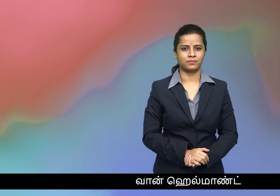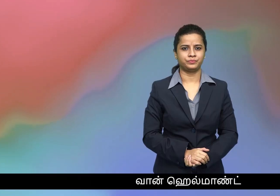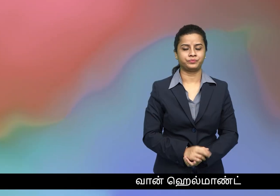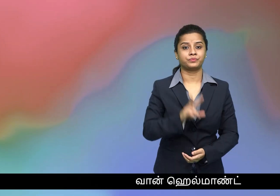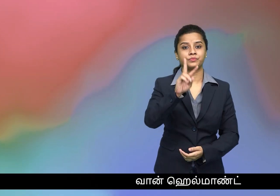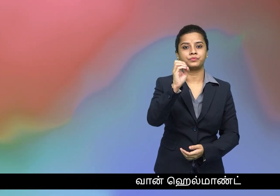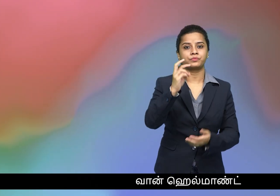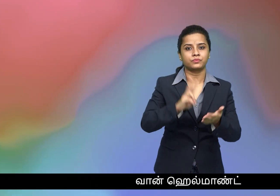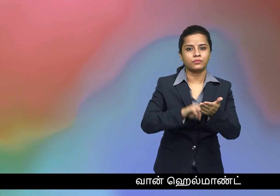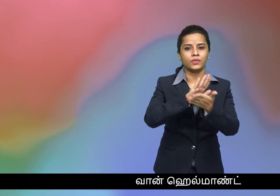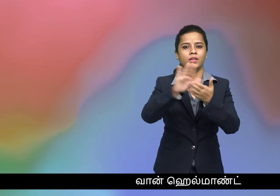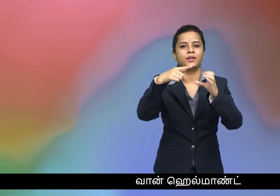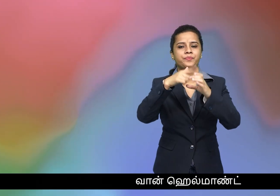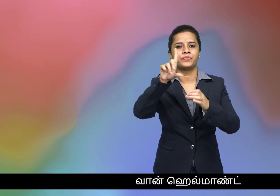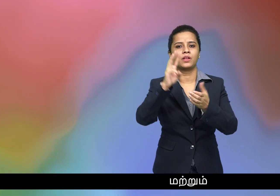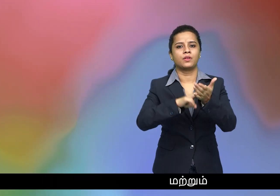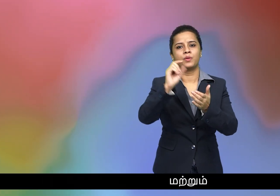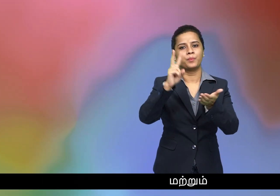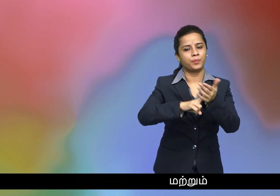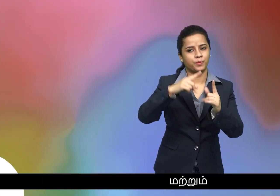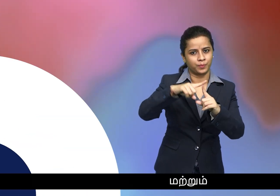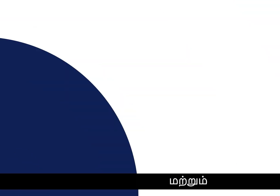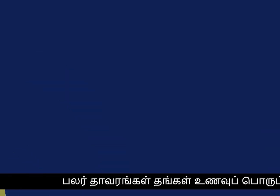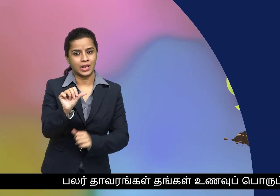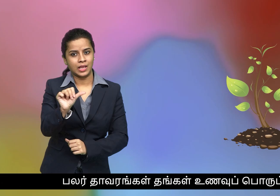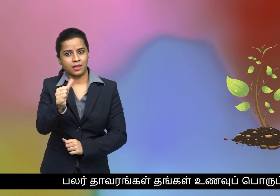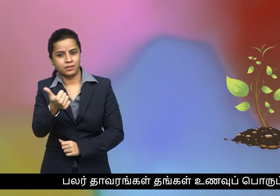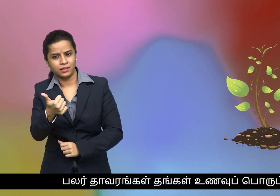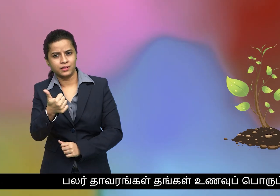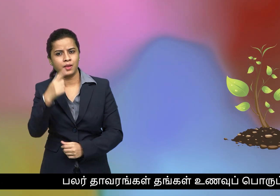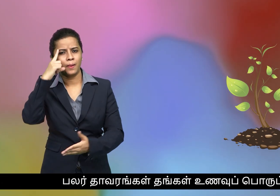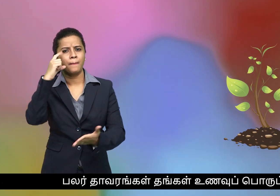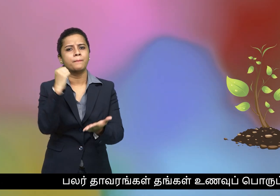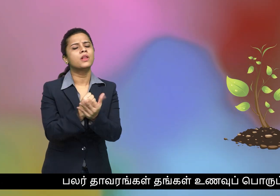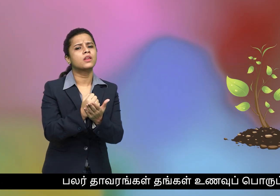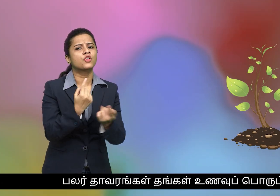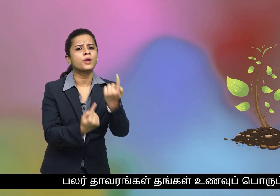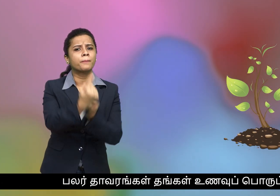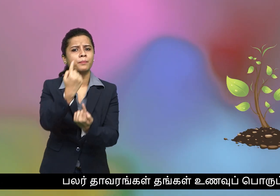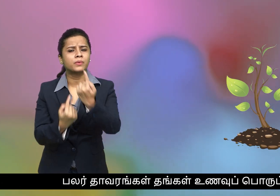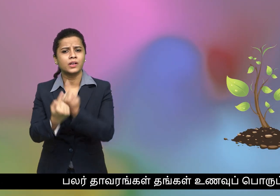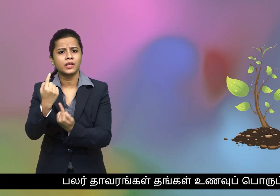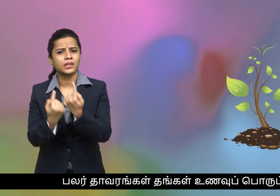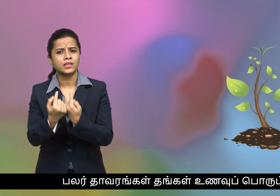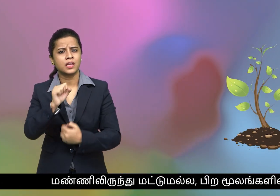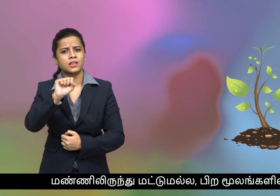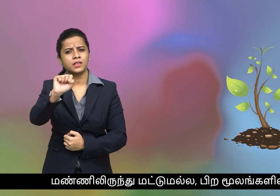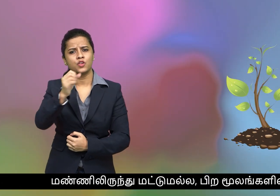வான் ஹெல்மாண்ட் மற்றும் பலர் தாவரங்கள் தங்கள் உணவுப் பொருட்களை